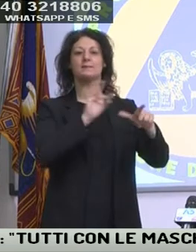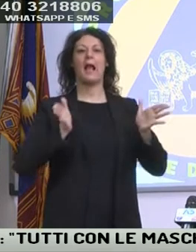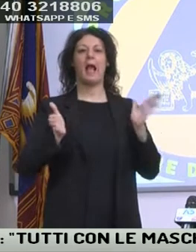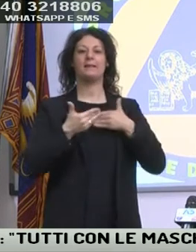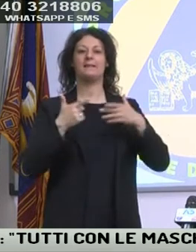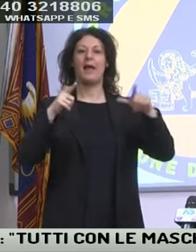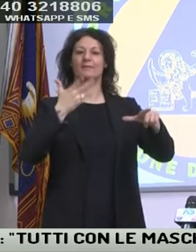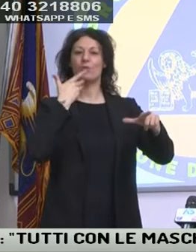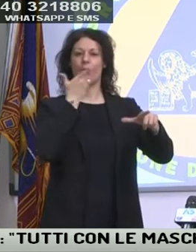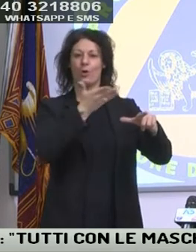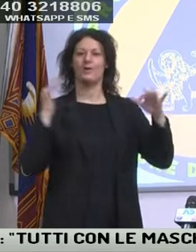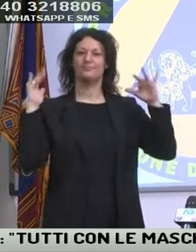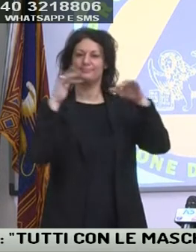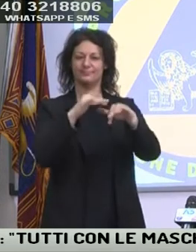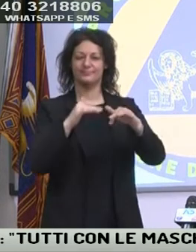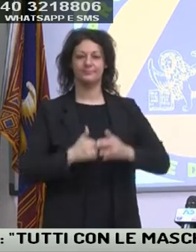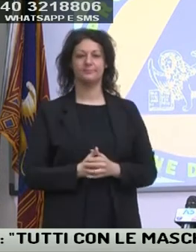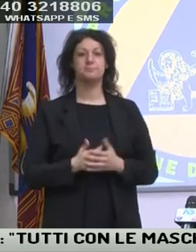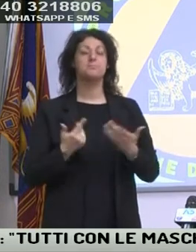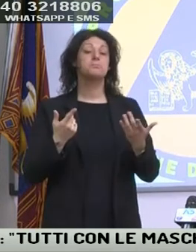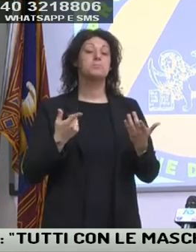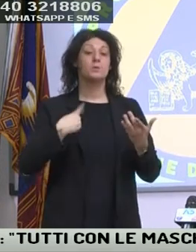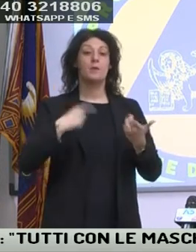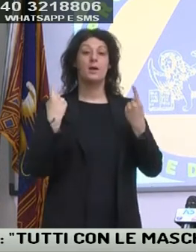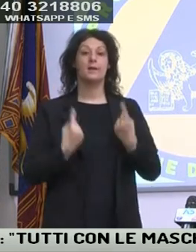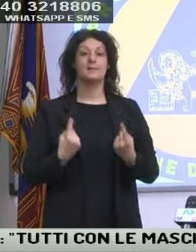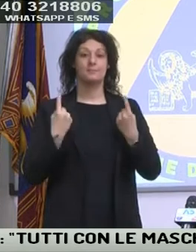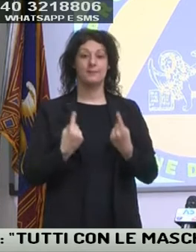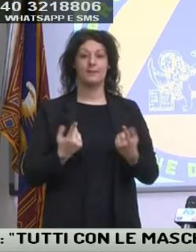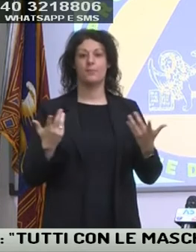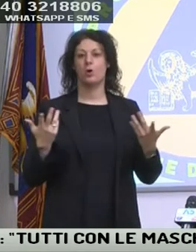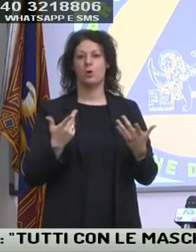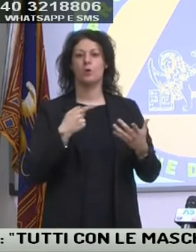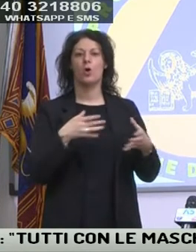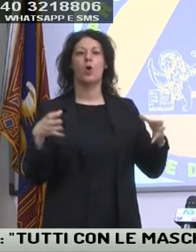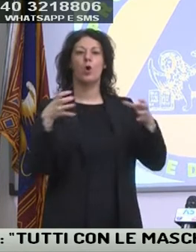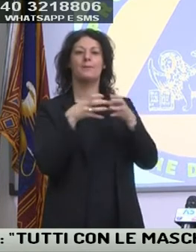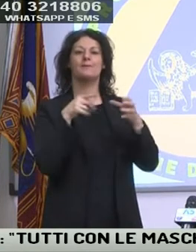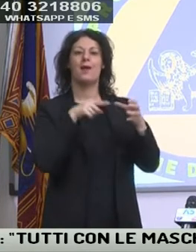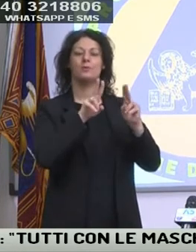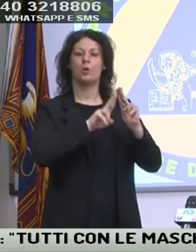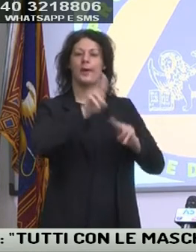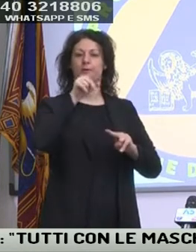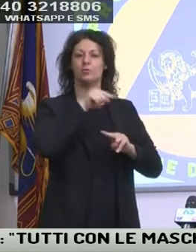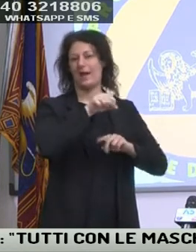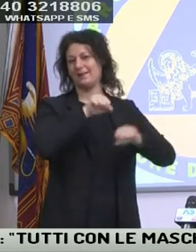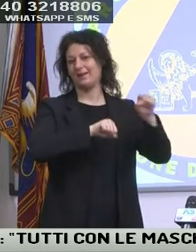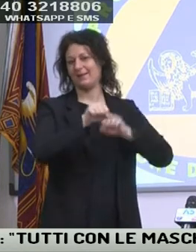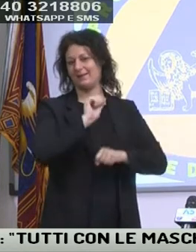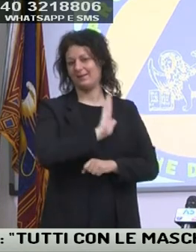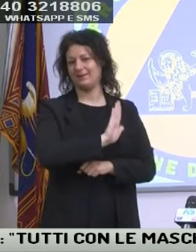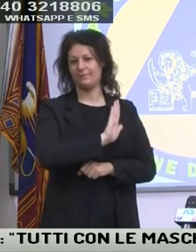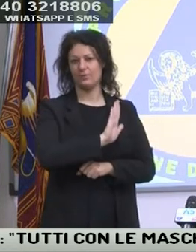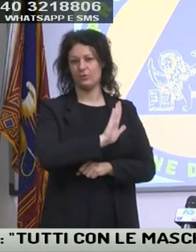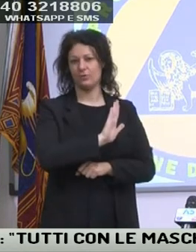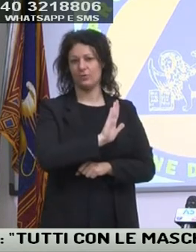attendiamo l'esito e le decisioni ovviamente del Comitato Nazionale, quindi del Direttivo Nazionale, però direi